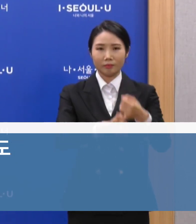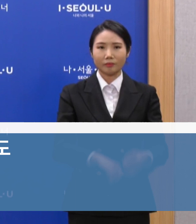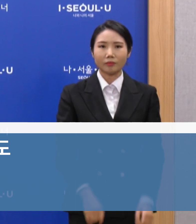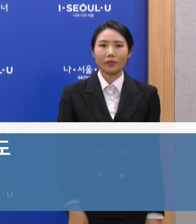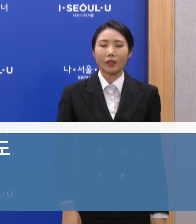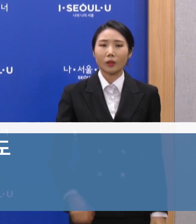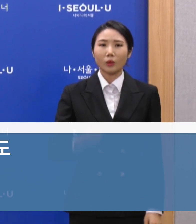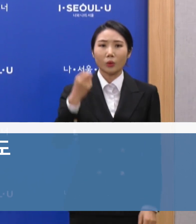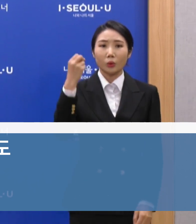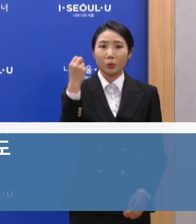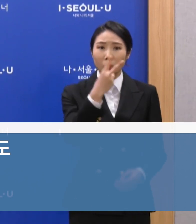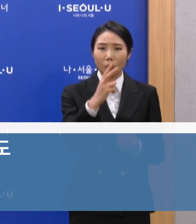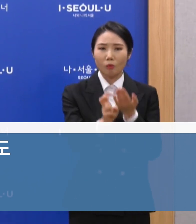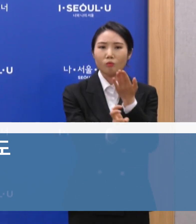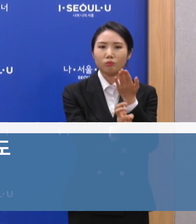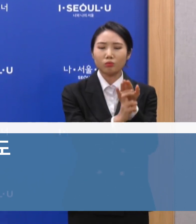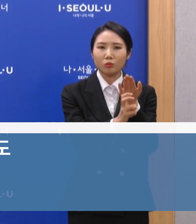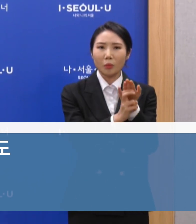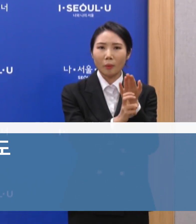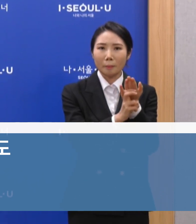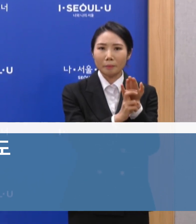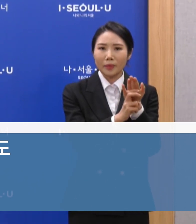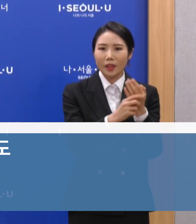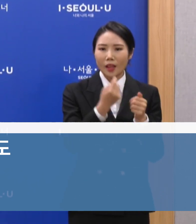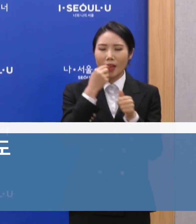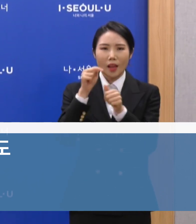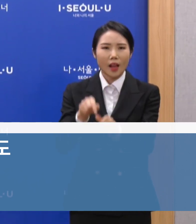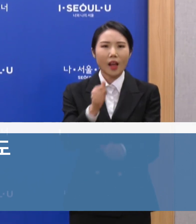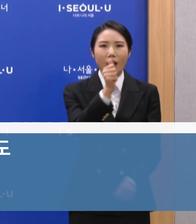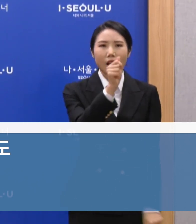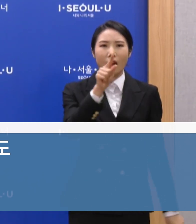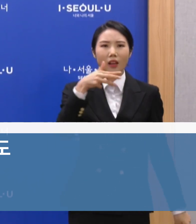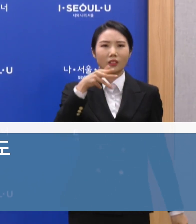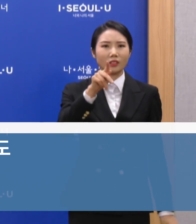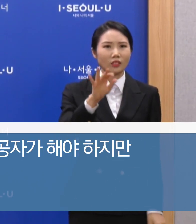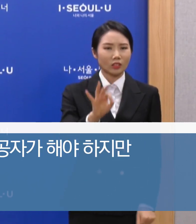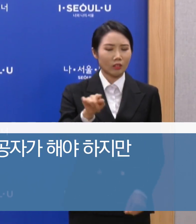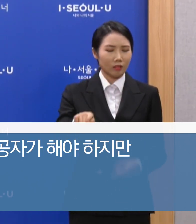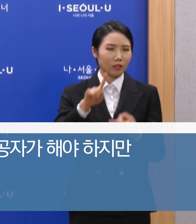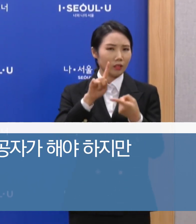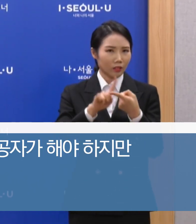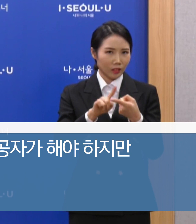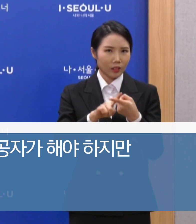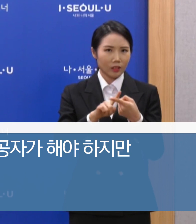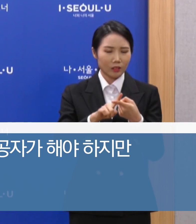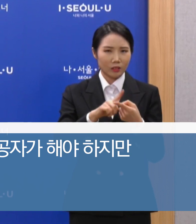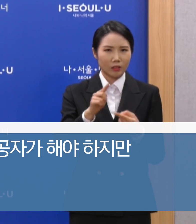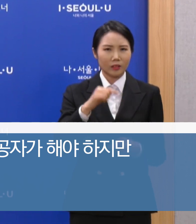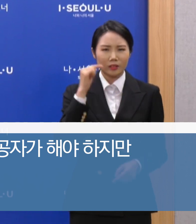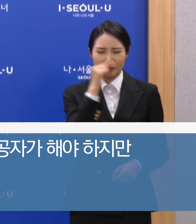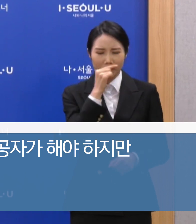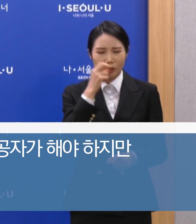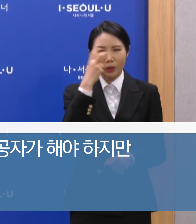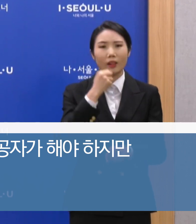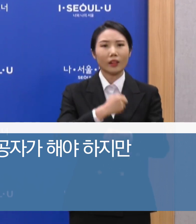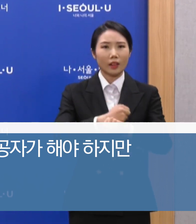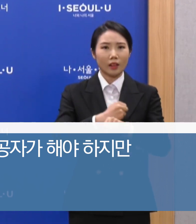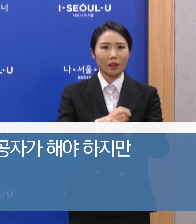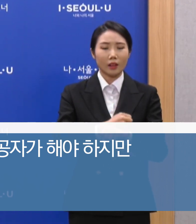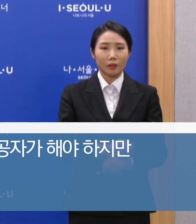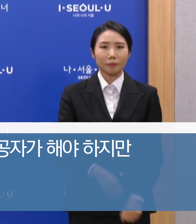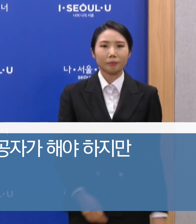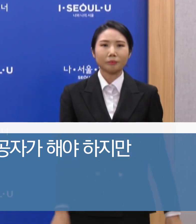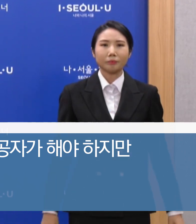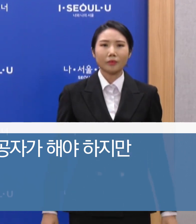건설공사장의 불법 하도급도 안전을 위협하는 중대한 요소입니다. 정비사업 해체 시공은